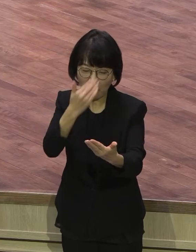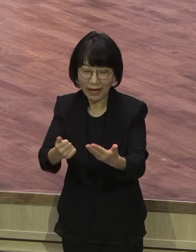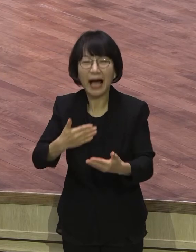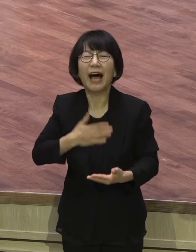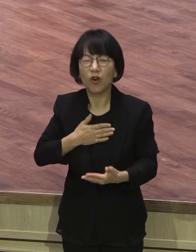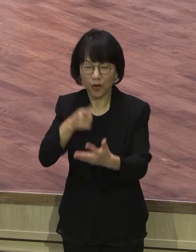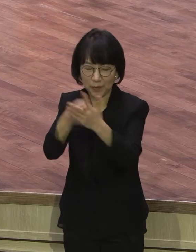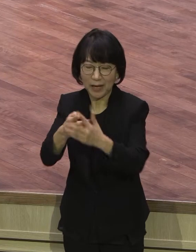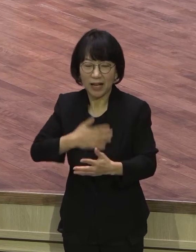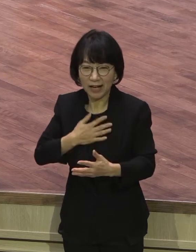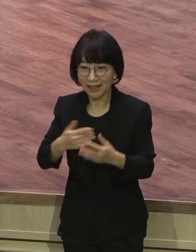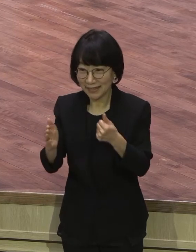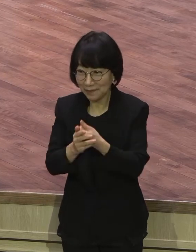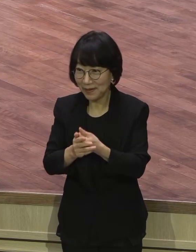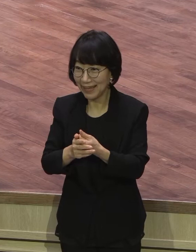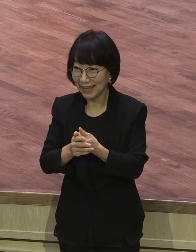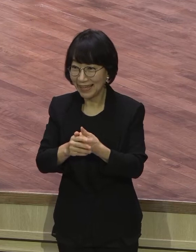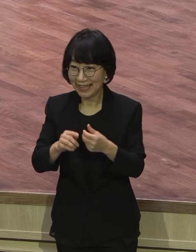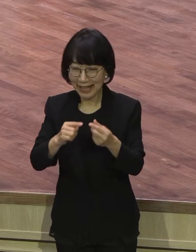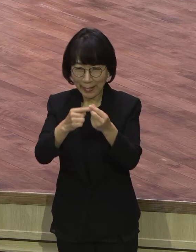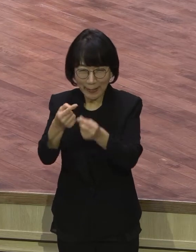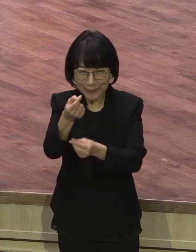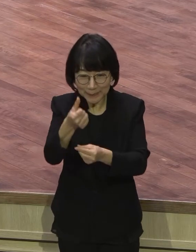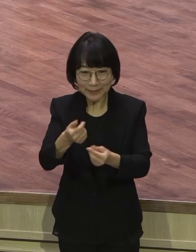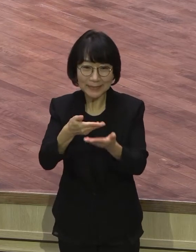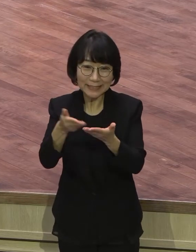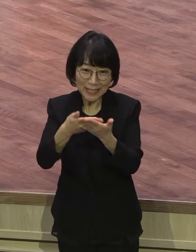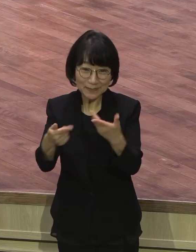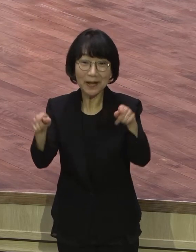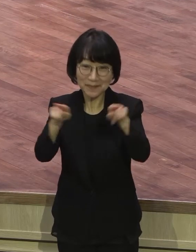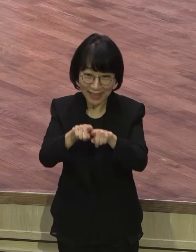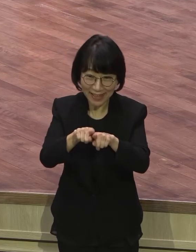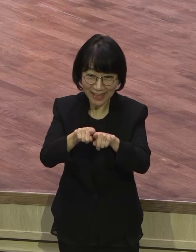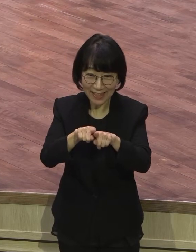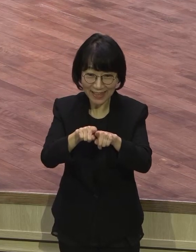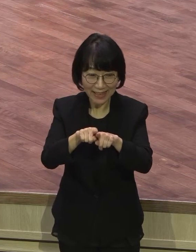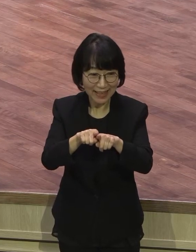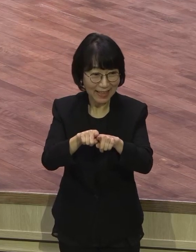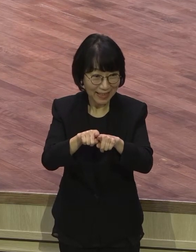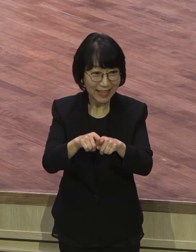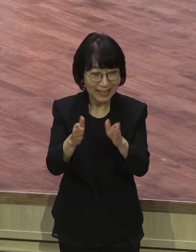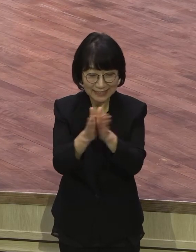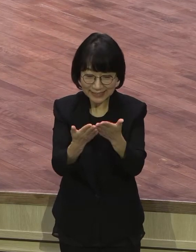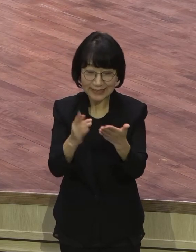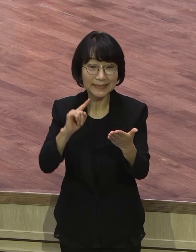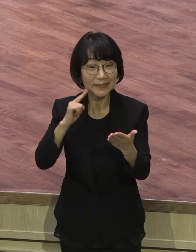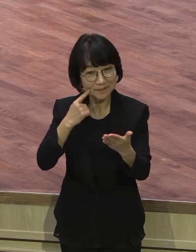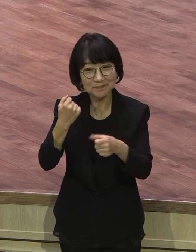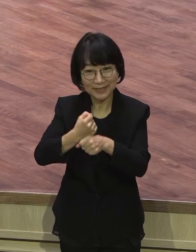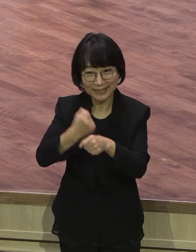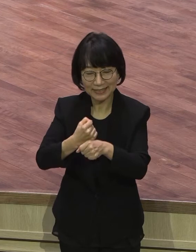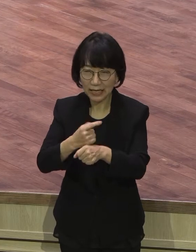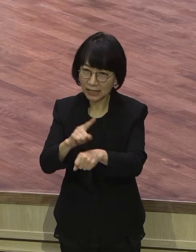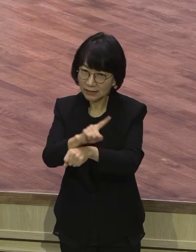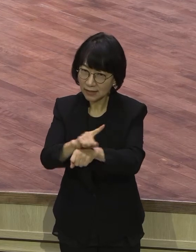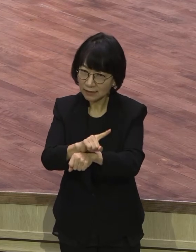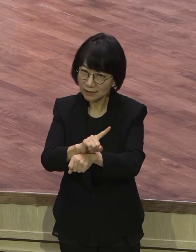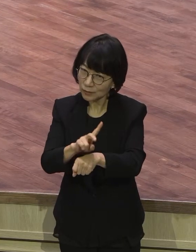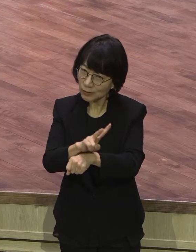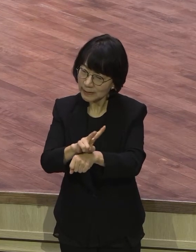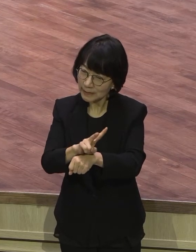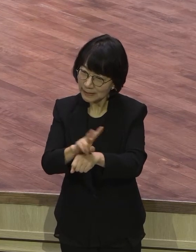짧게 글씨도 지루하지 않게 그림 넣어가지고 글씨 많이 안 넣고 그래서 빨리 읽을 수 있도록 그렇게